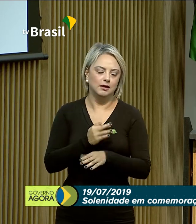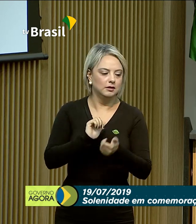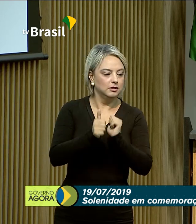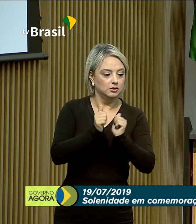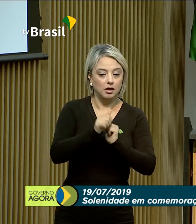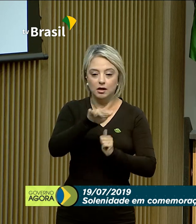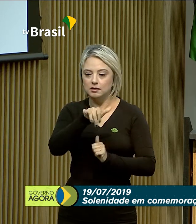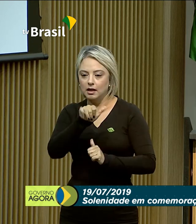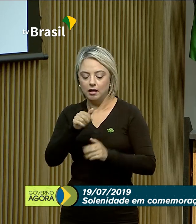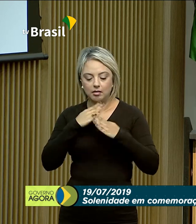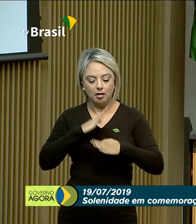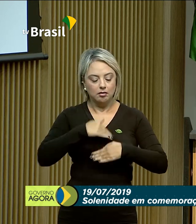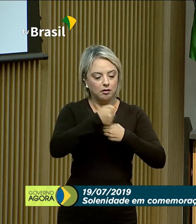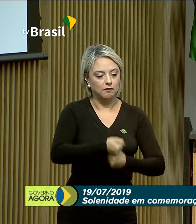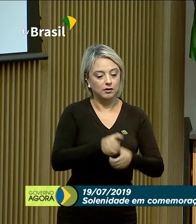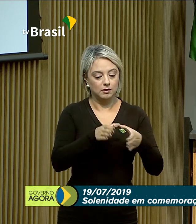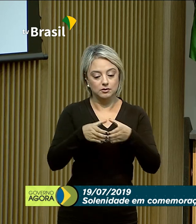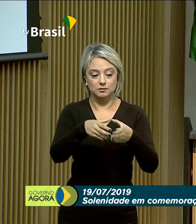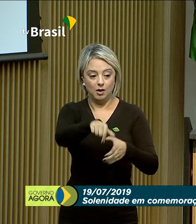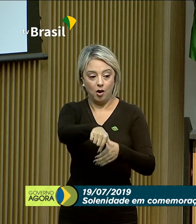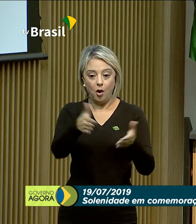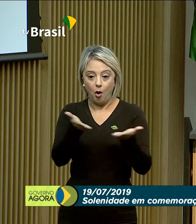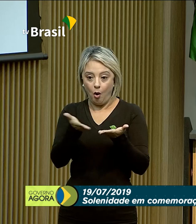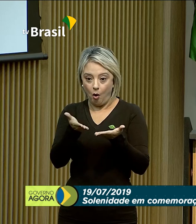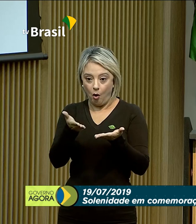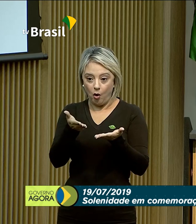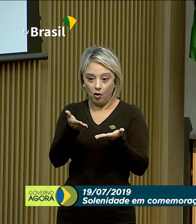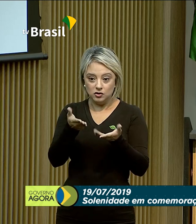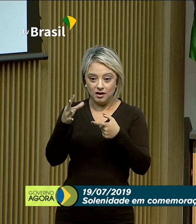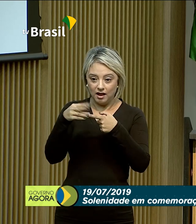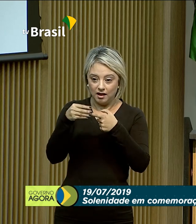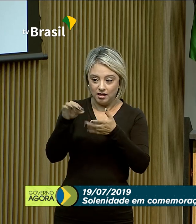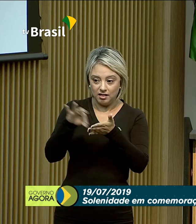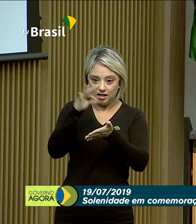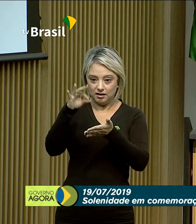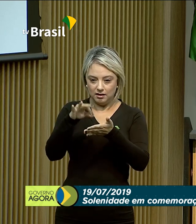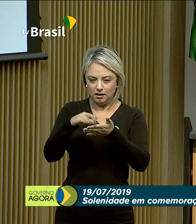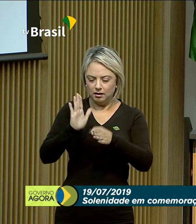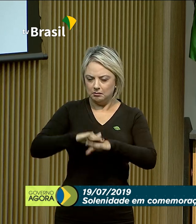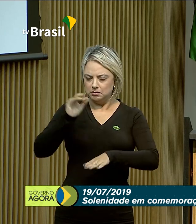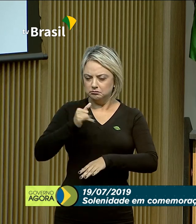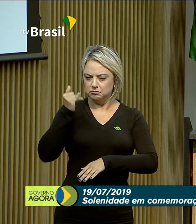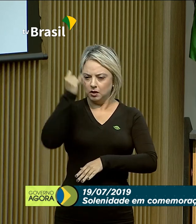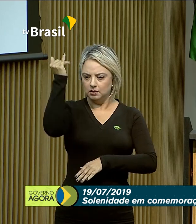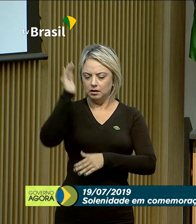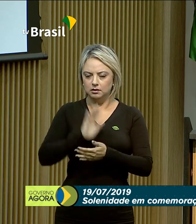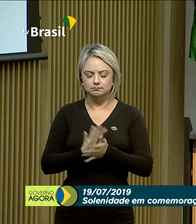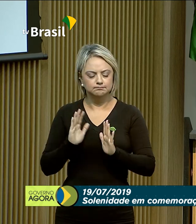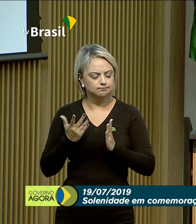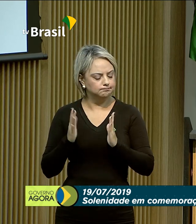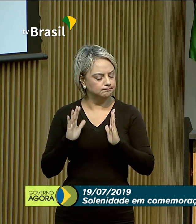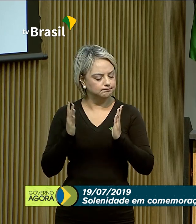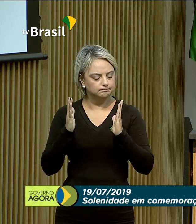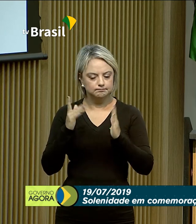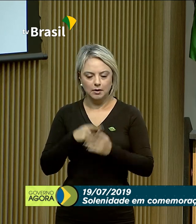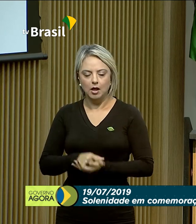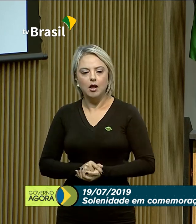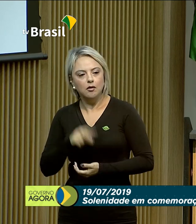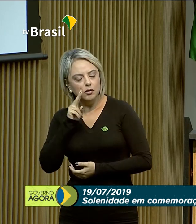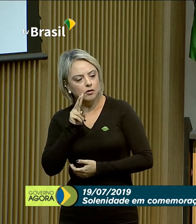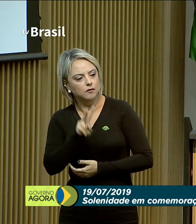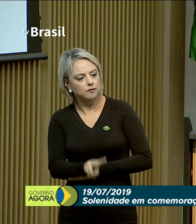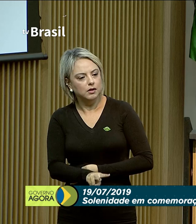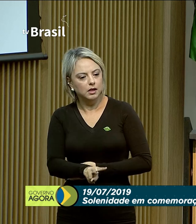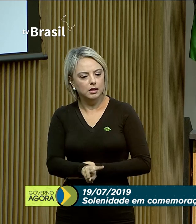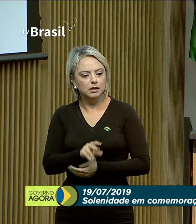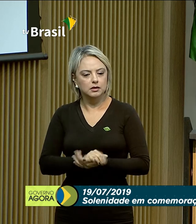zagueiro defendendo o seu time. Mas hoje a caneta dele é muito mais significativa. Eu bato palmas sempre que o vejo aplicando uma,